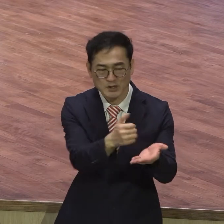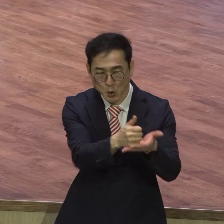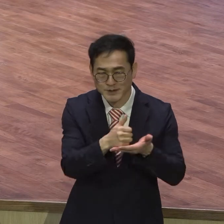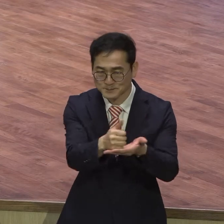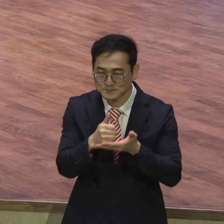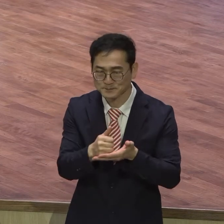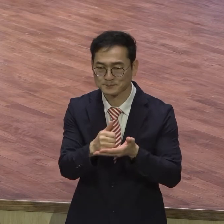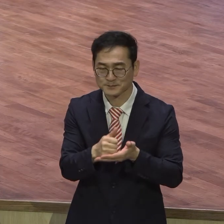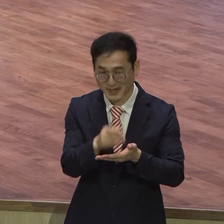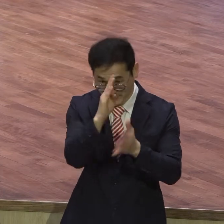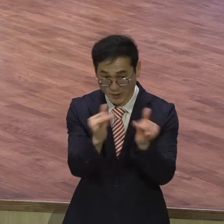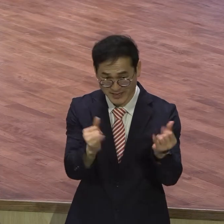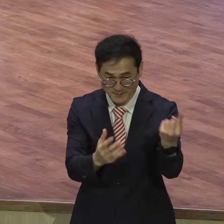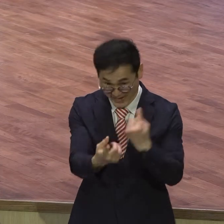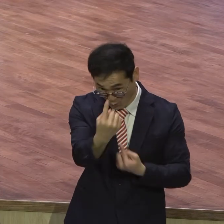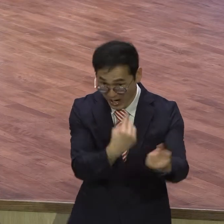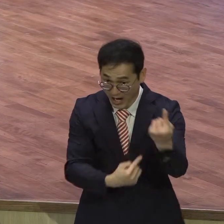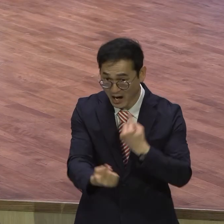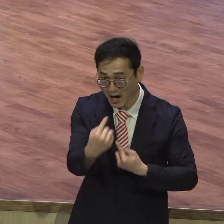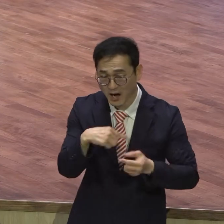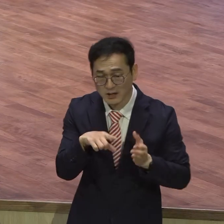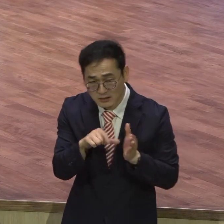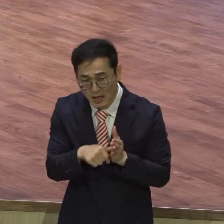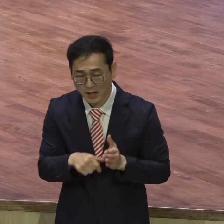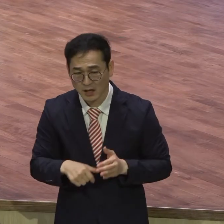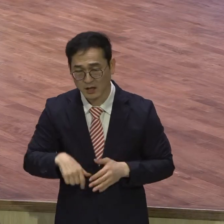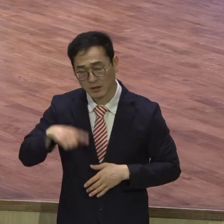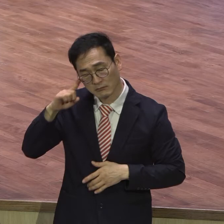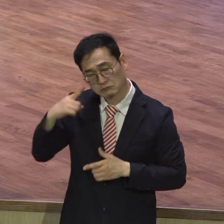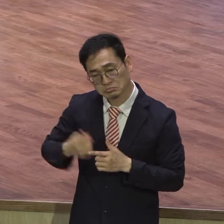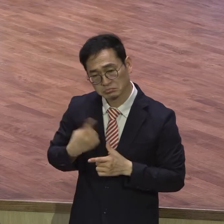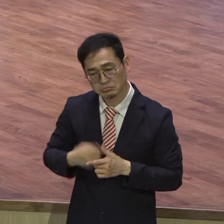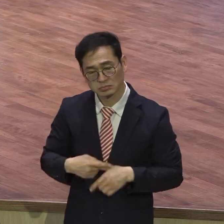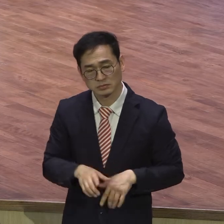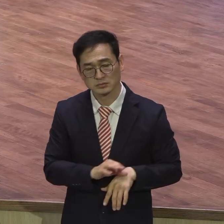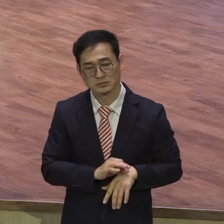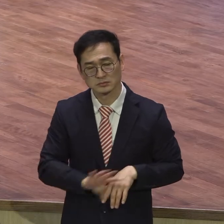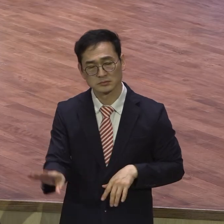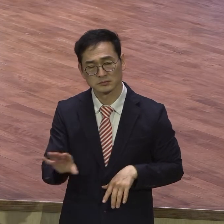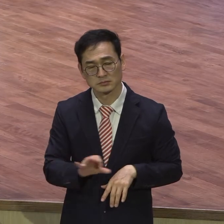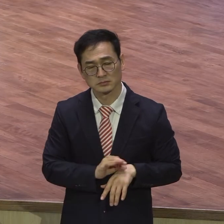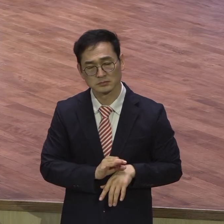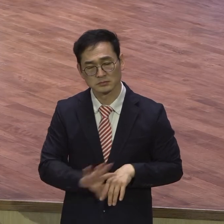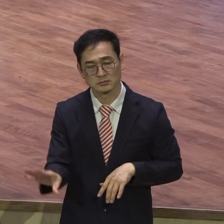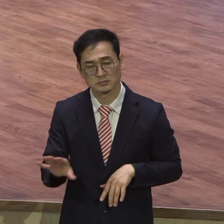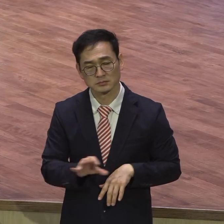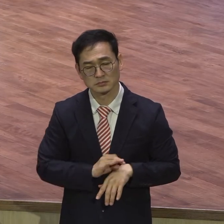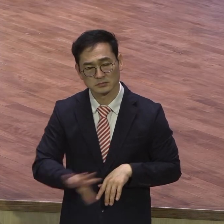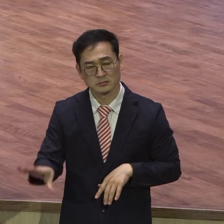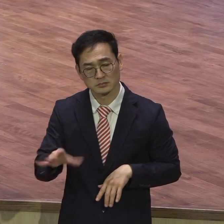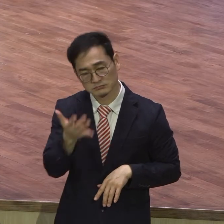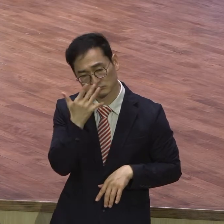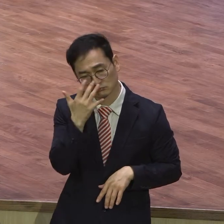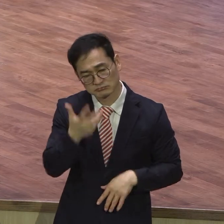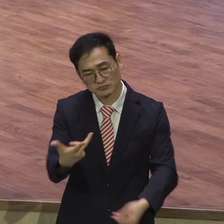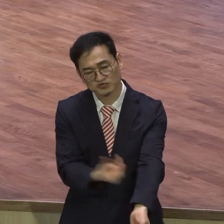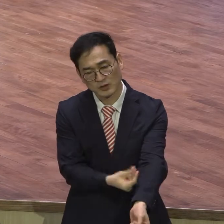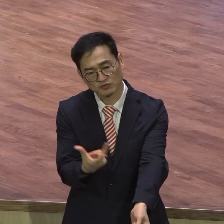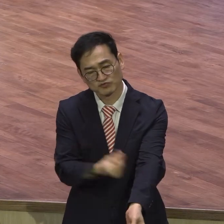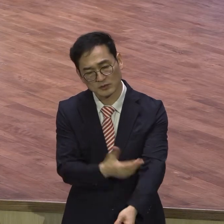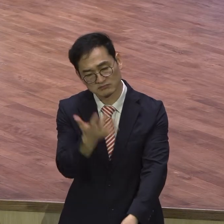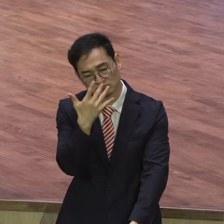사람을 대하다 보면 여러분도 모르게 많은 사람들에 대해서 무감각하게 되고